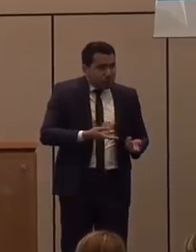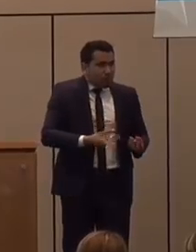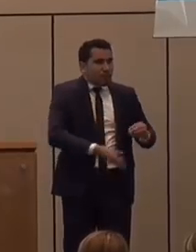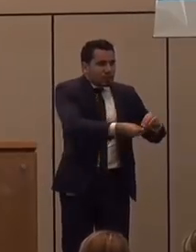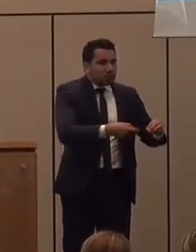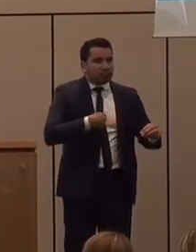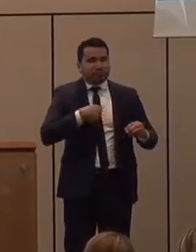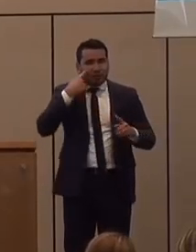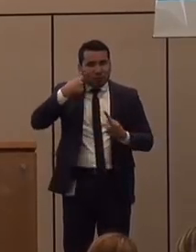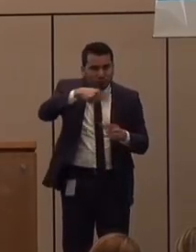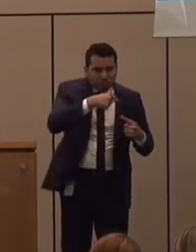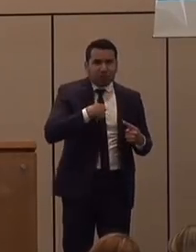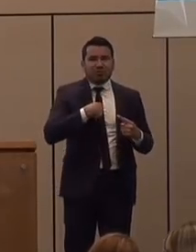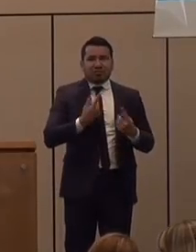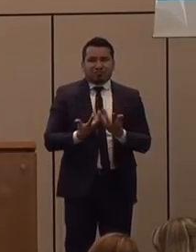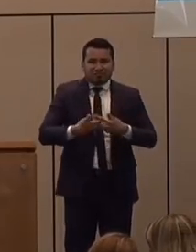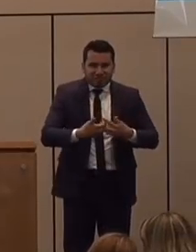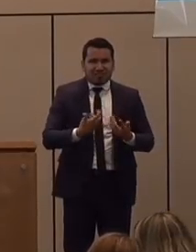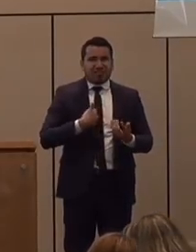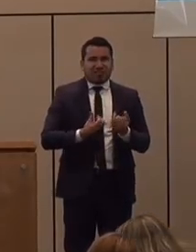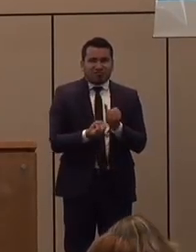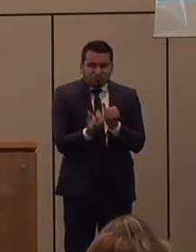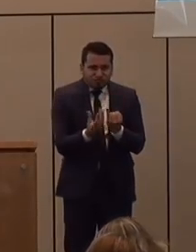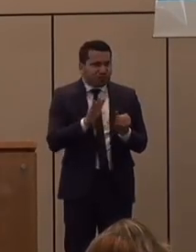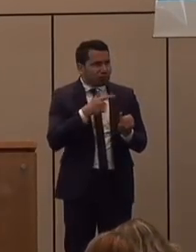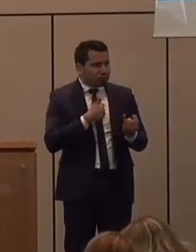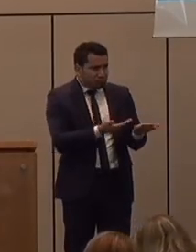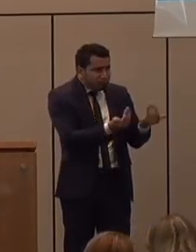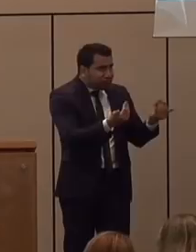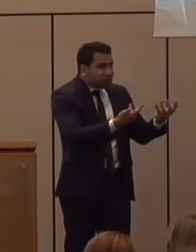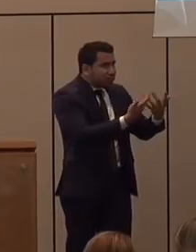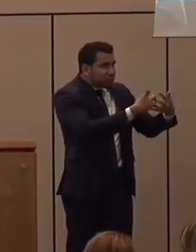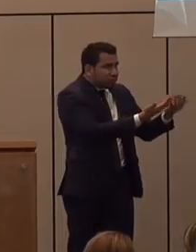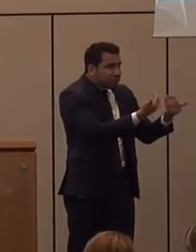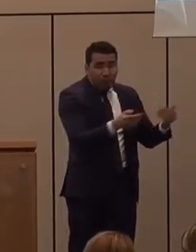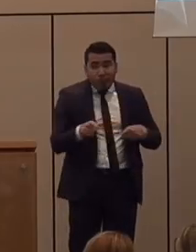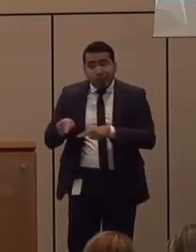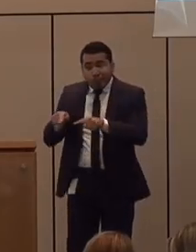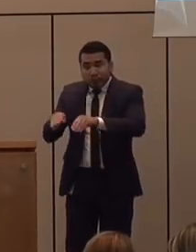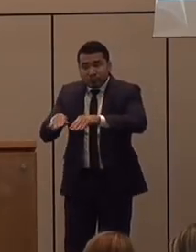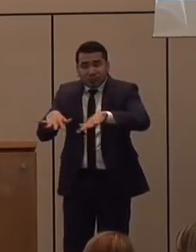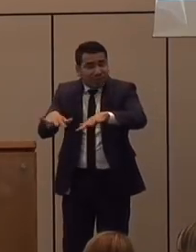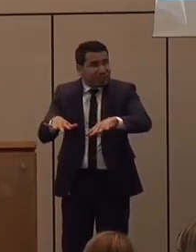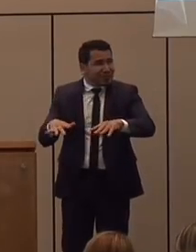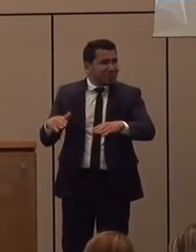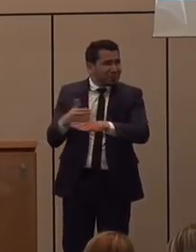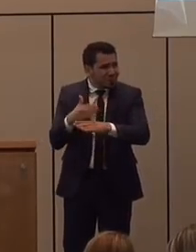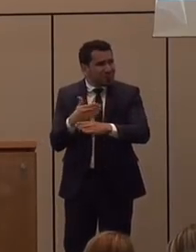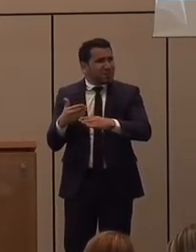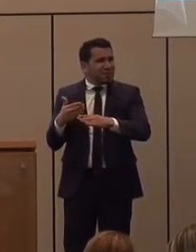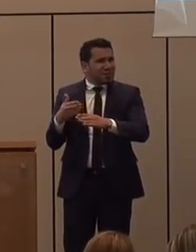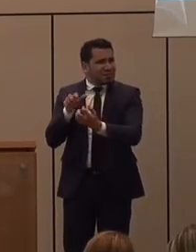en empresa y en industria para que inviertan en esas zonas más afectadas por el conflicto que son más de